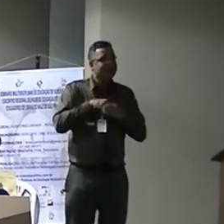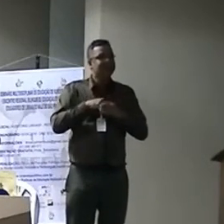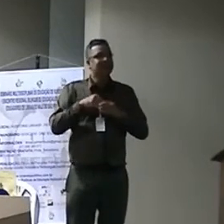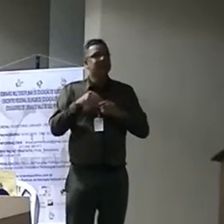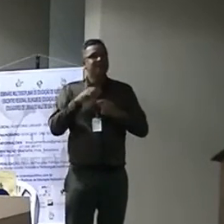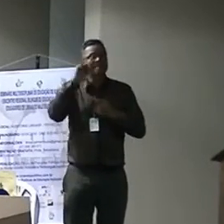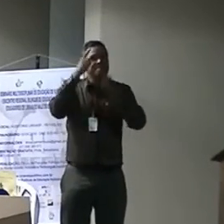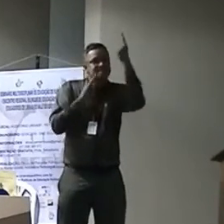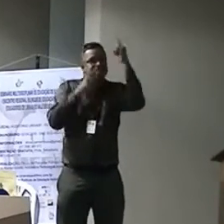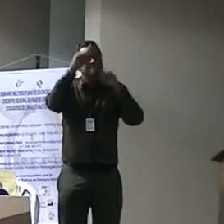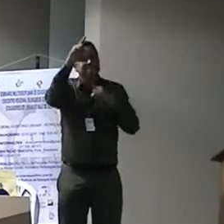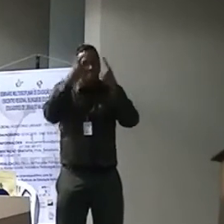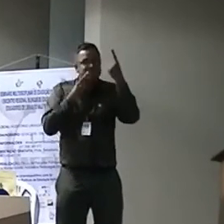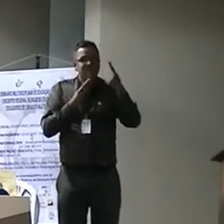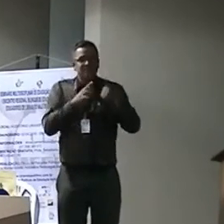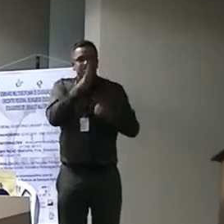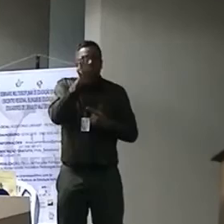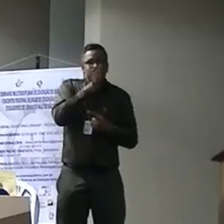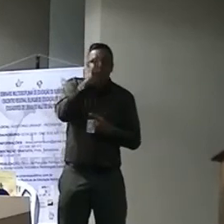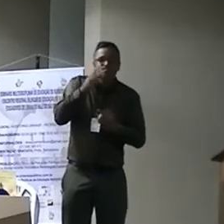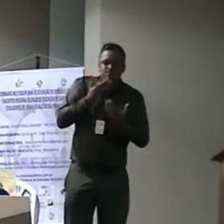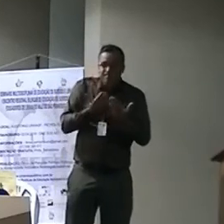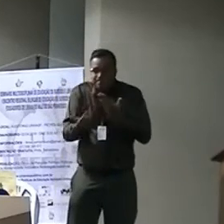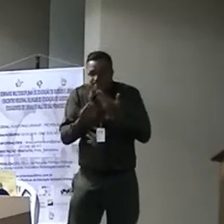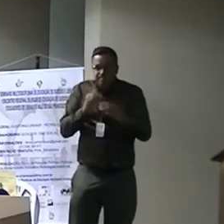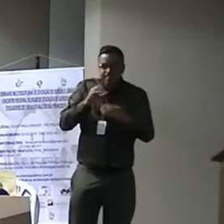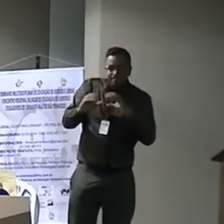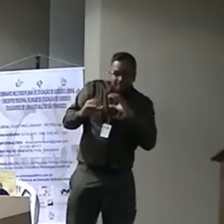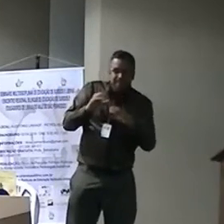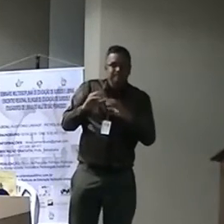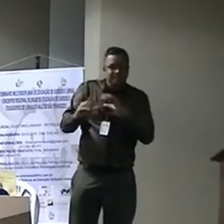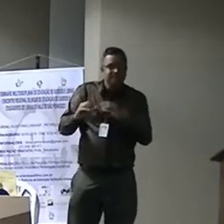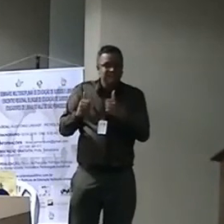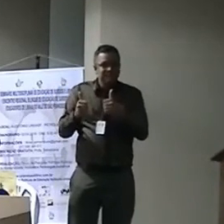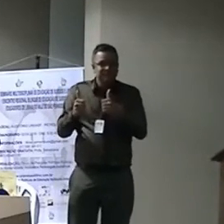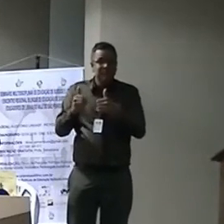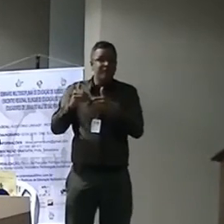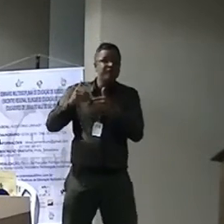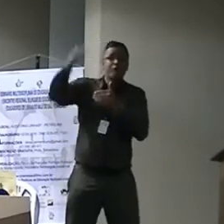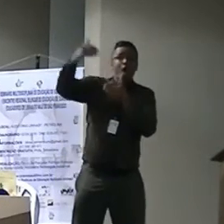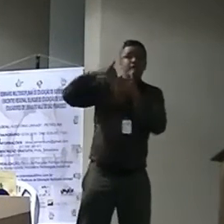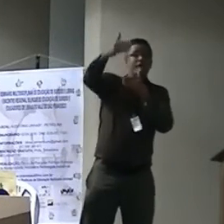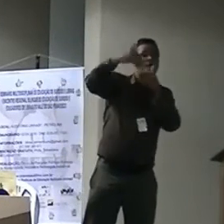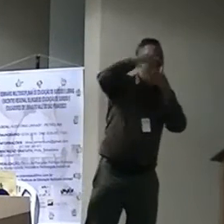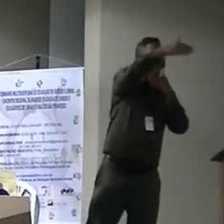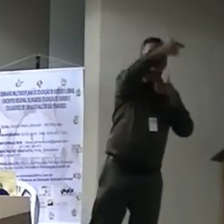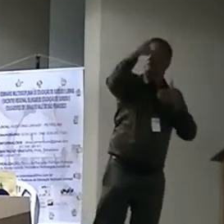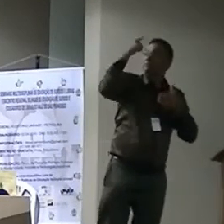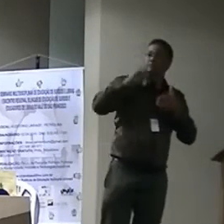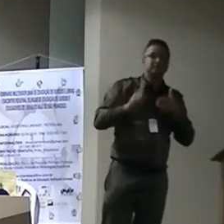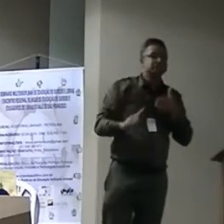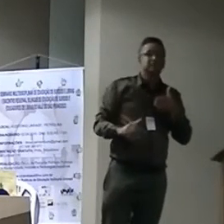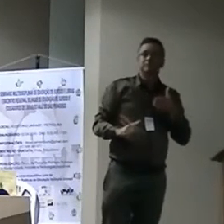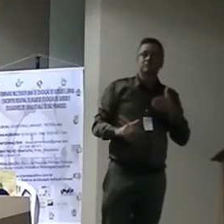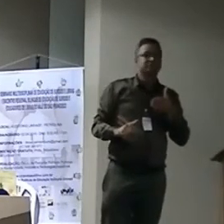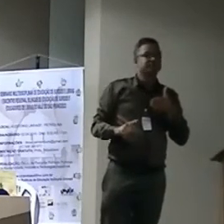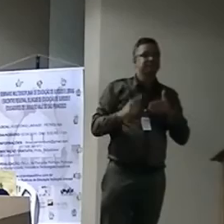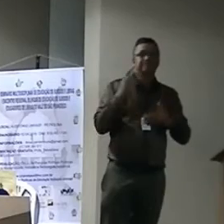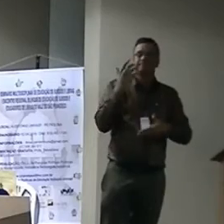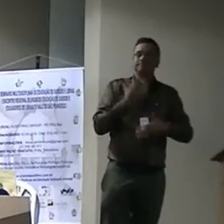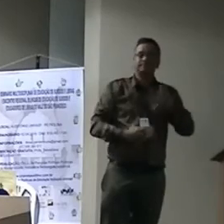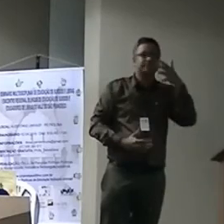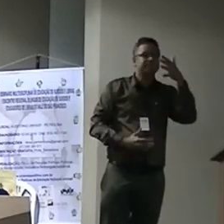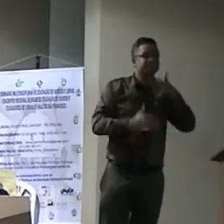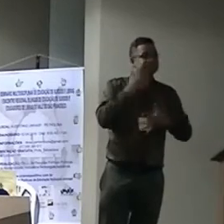utilizando, que ele achou a melhor maneira de se comunicar, não é eficaz. Só fica, a sua eficácia